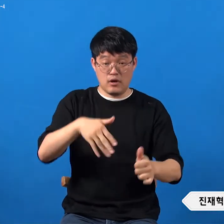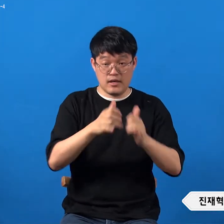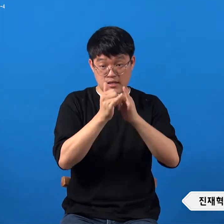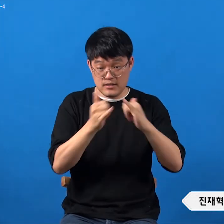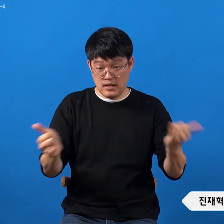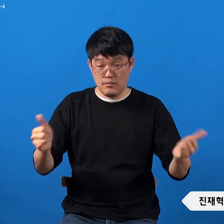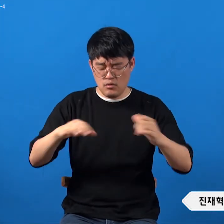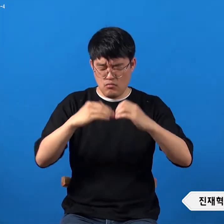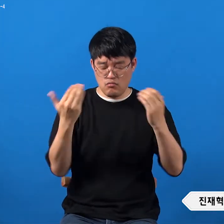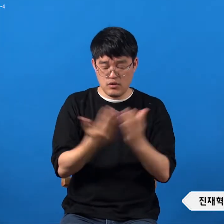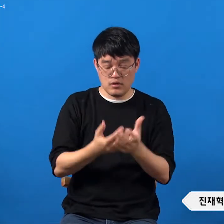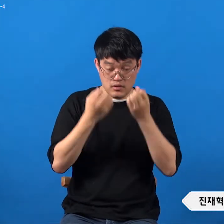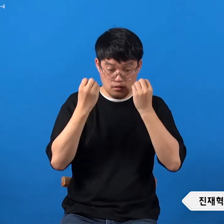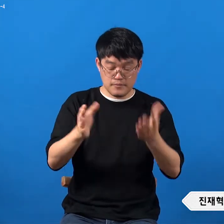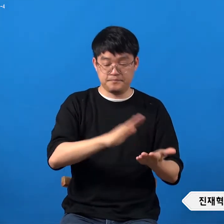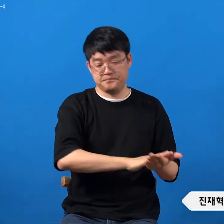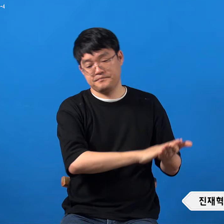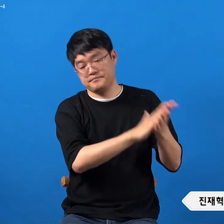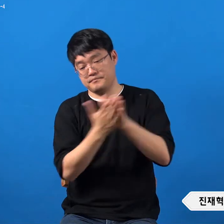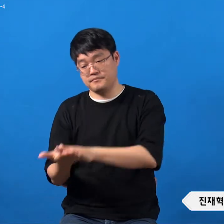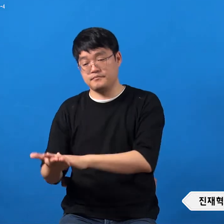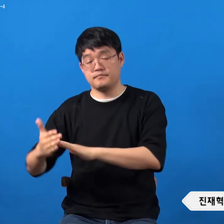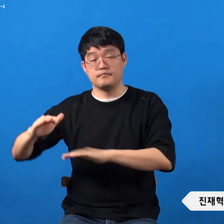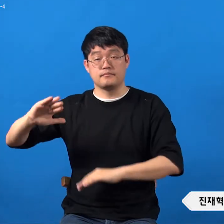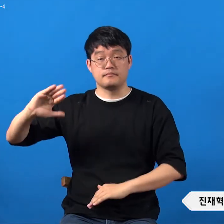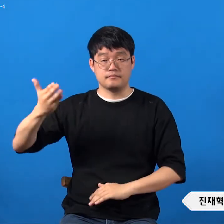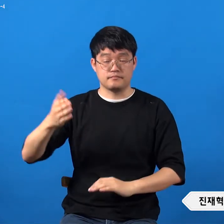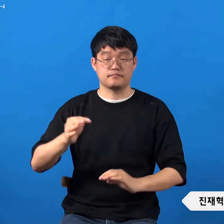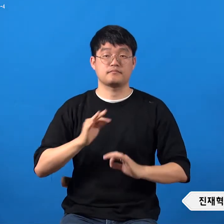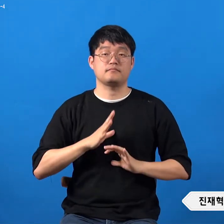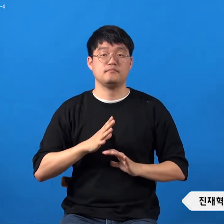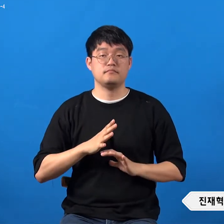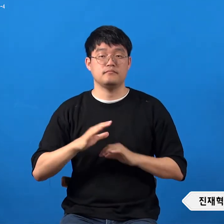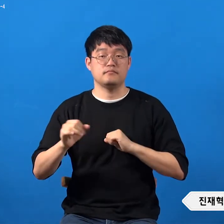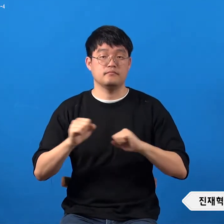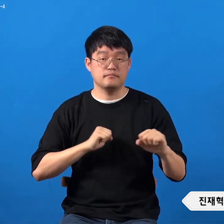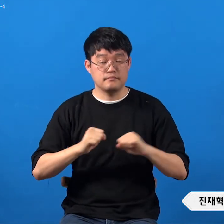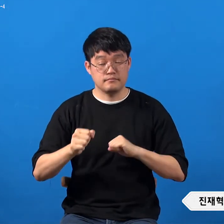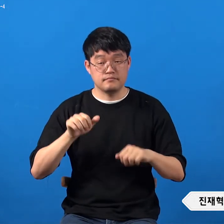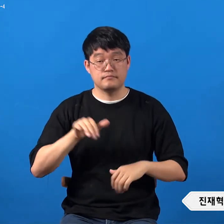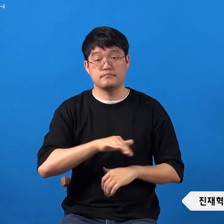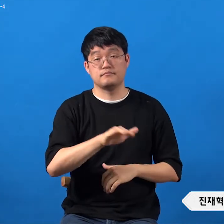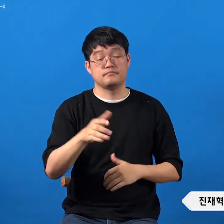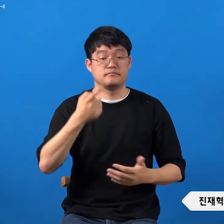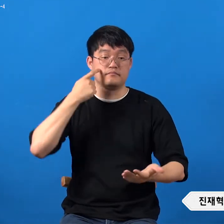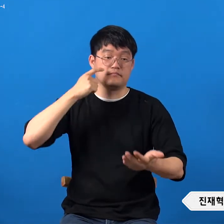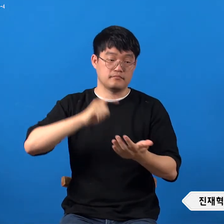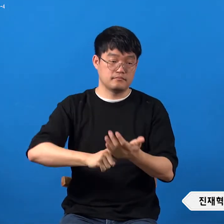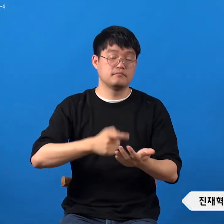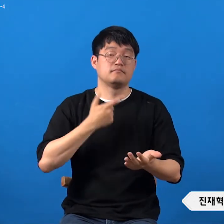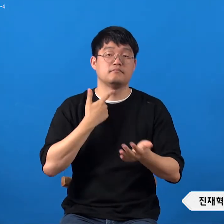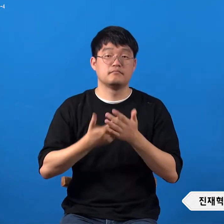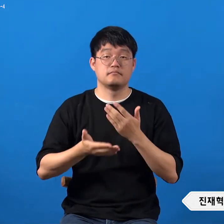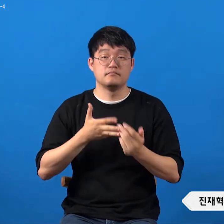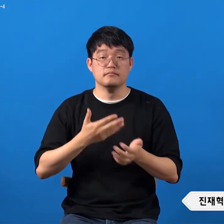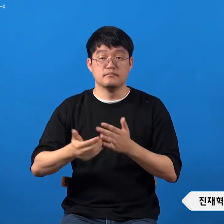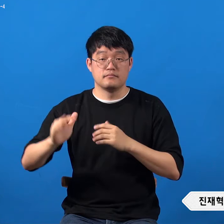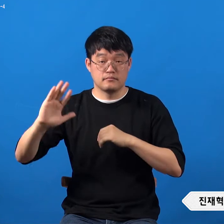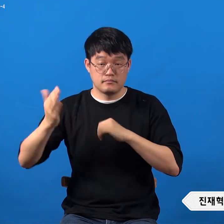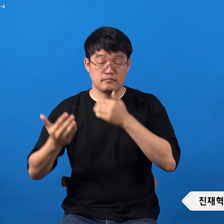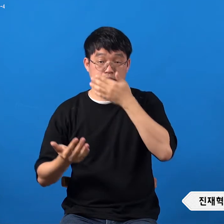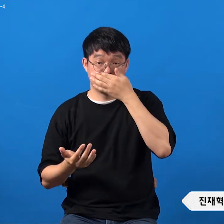사람이 그렇게 새로워지며 변화되어지는 놀라운 역사를 우리는 발견하게